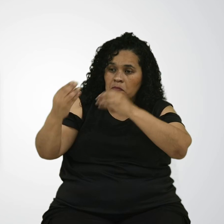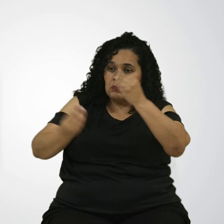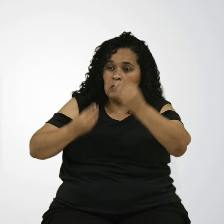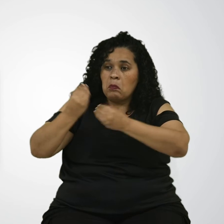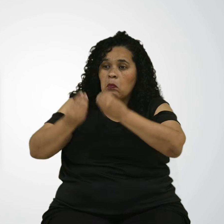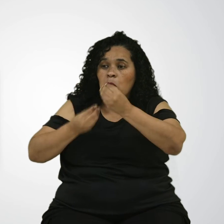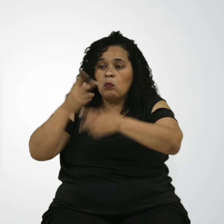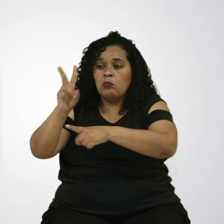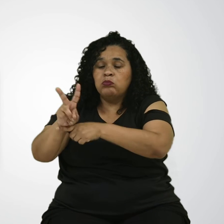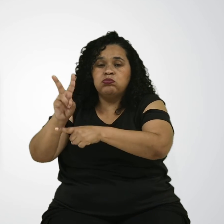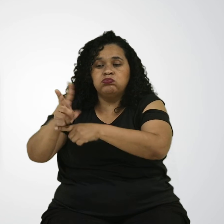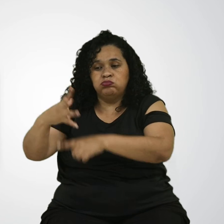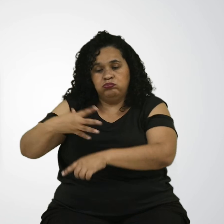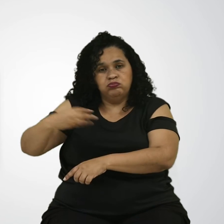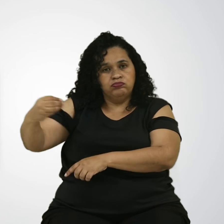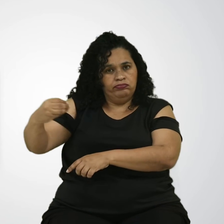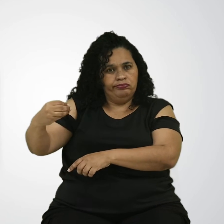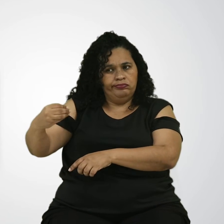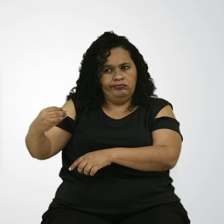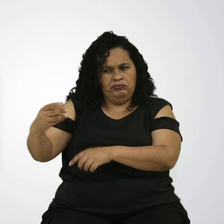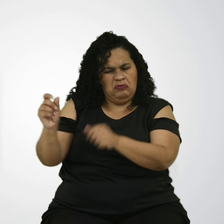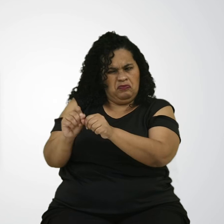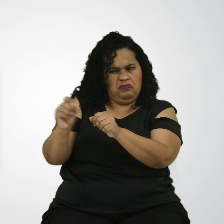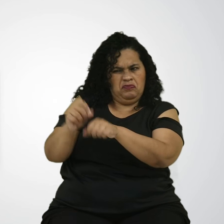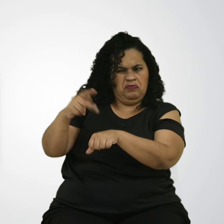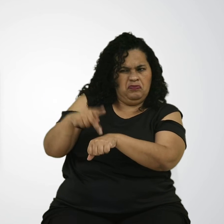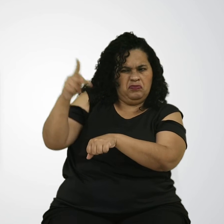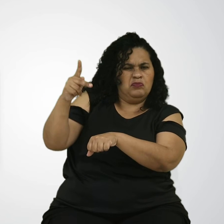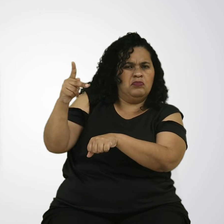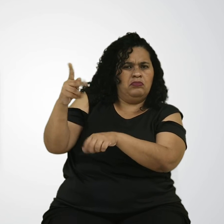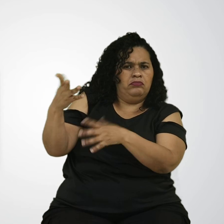pós-graduação. Minha filha, pós-graduação é ter filho.